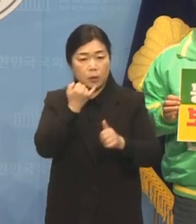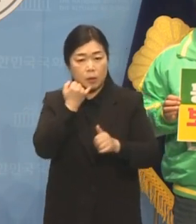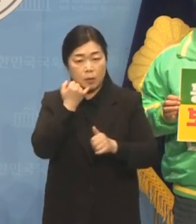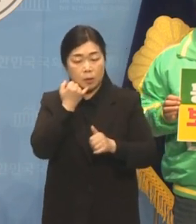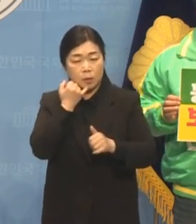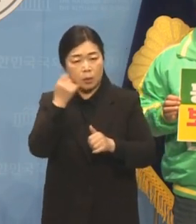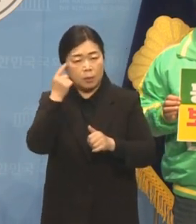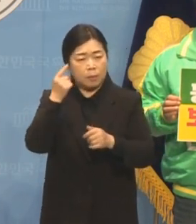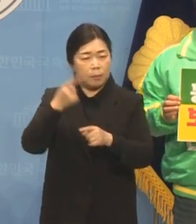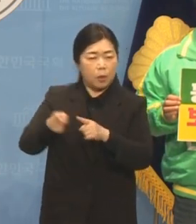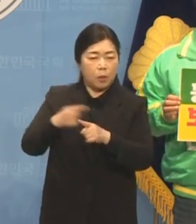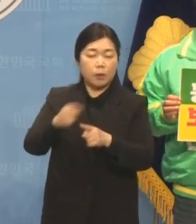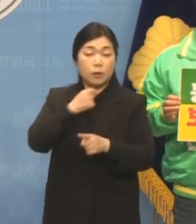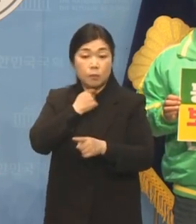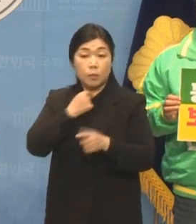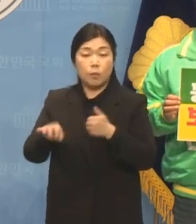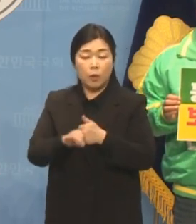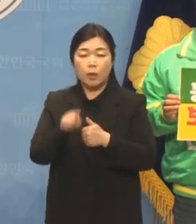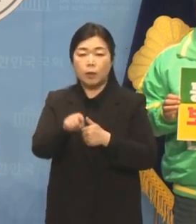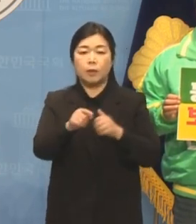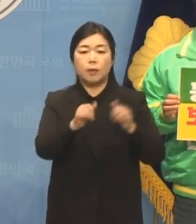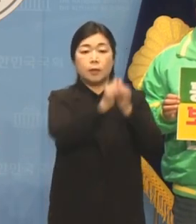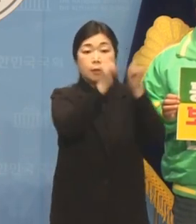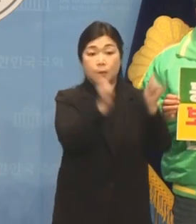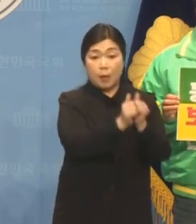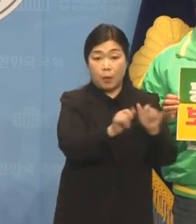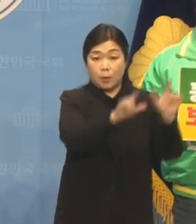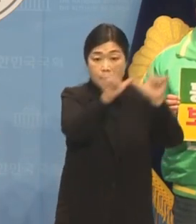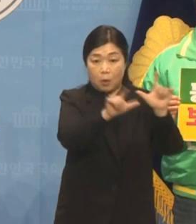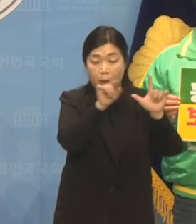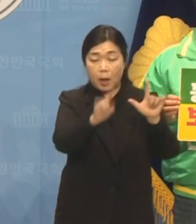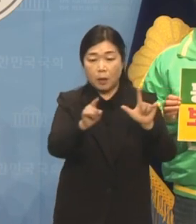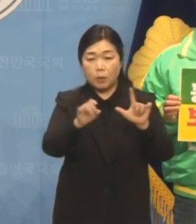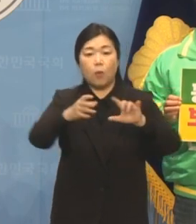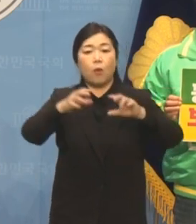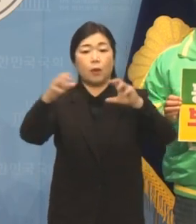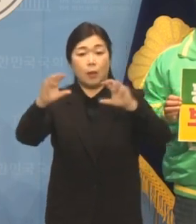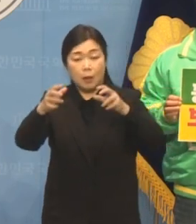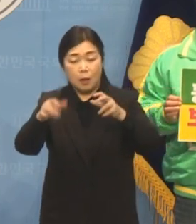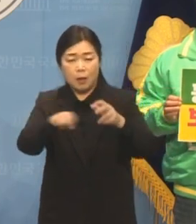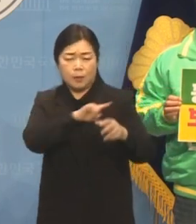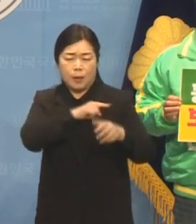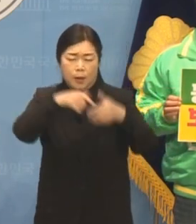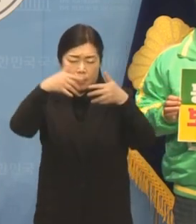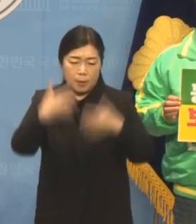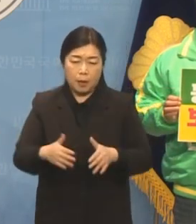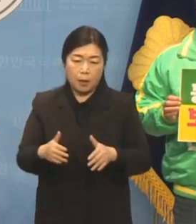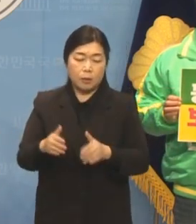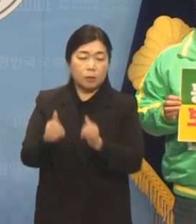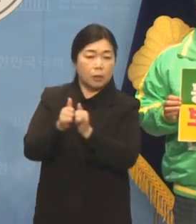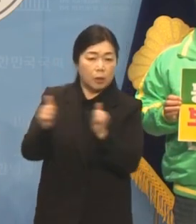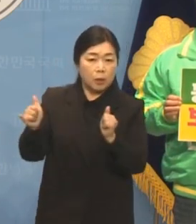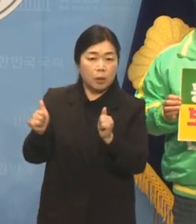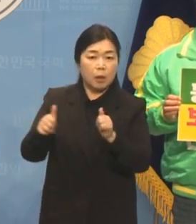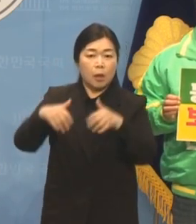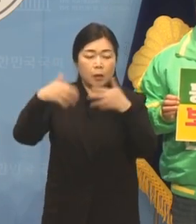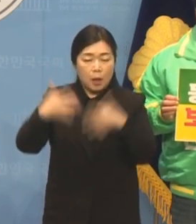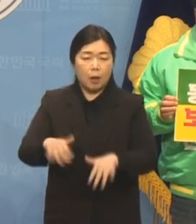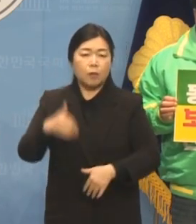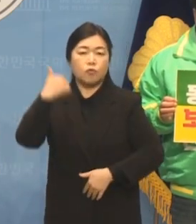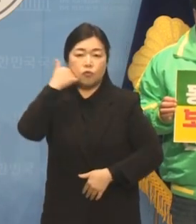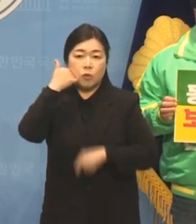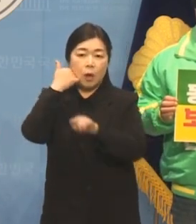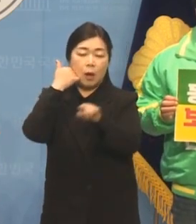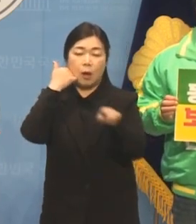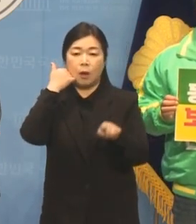보려면 그 사회에서 그 나라에서 가장 약한 존재가 어떤 대우를 받고 있는지를 봐라 이런